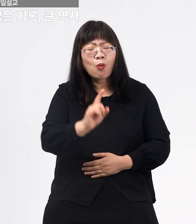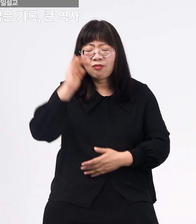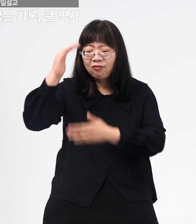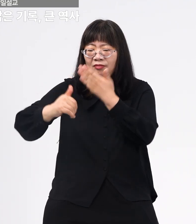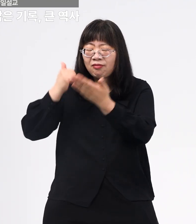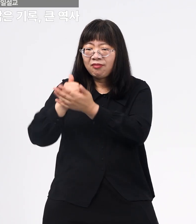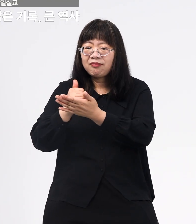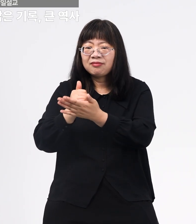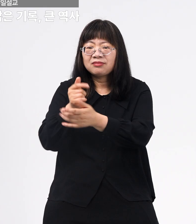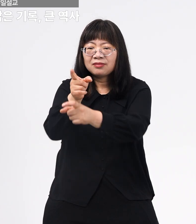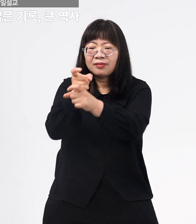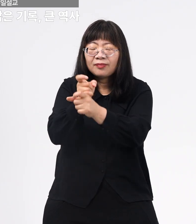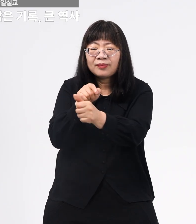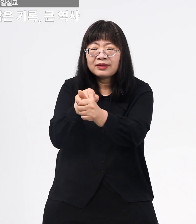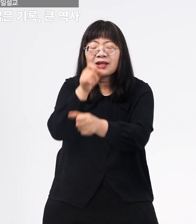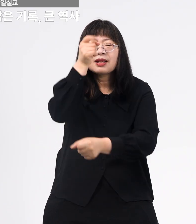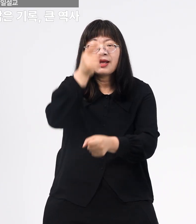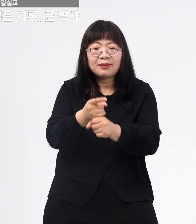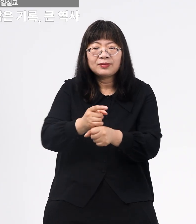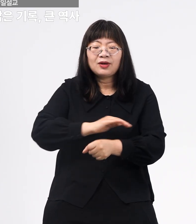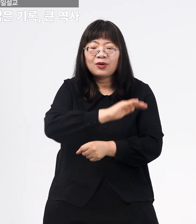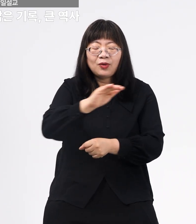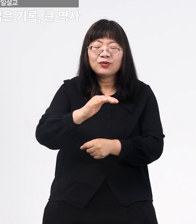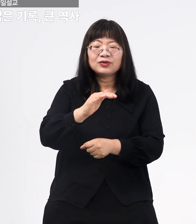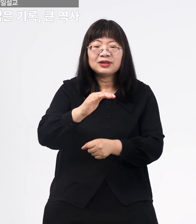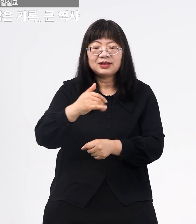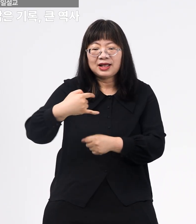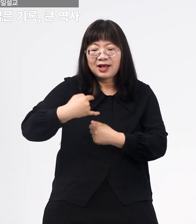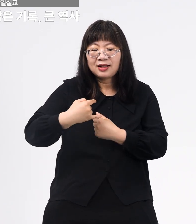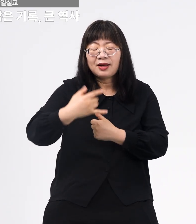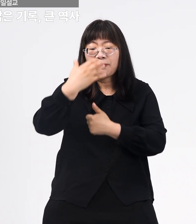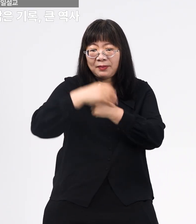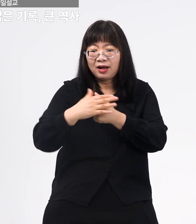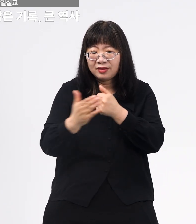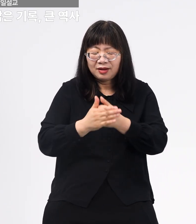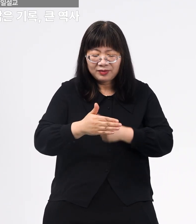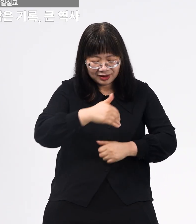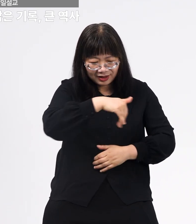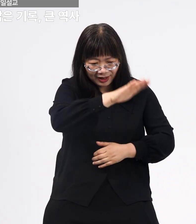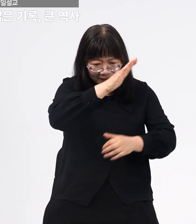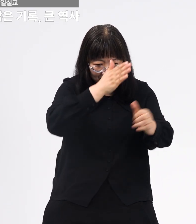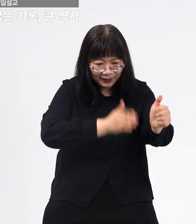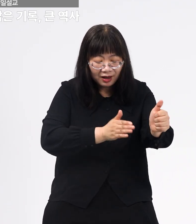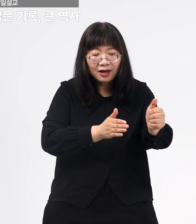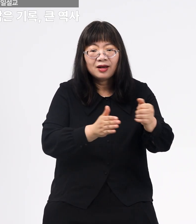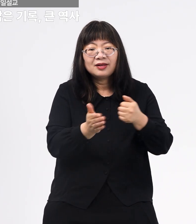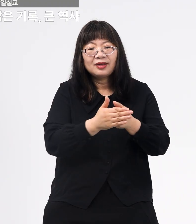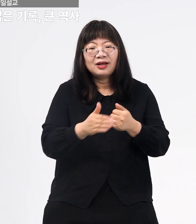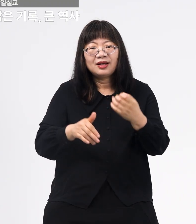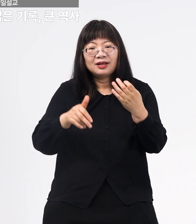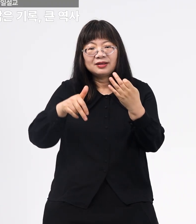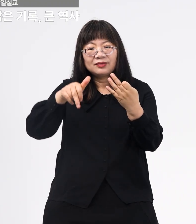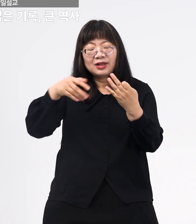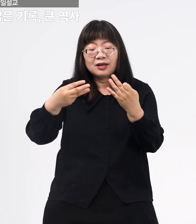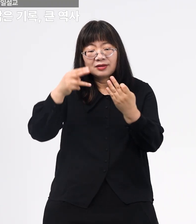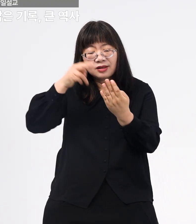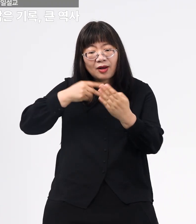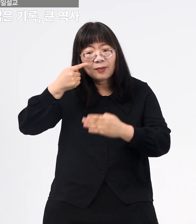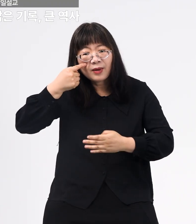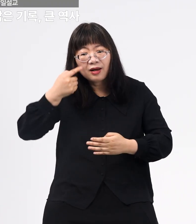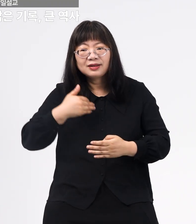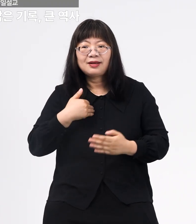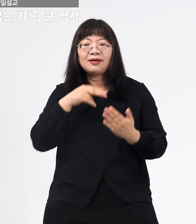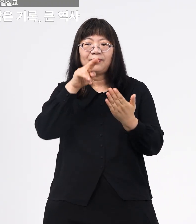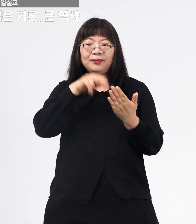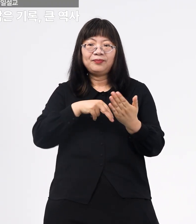하나님이 이 대적을 이미 우리 손에 붙였는데 가시오. 해서 14절을 보세요.